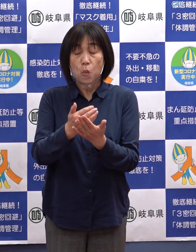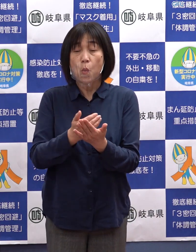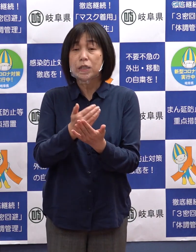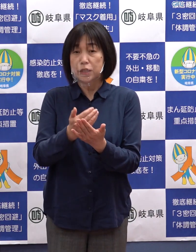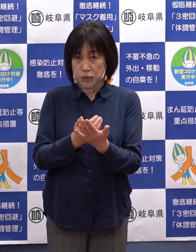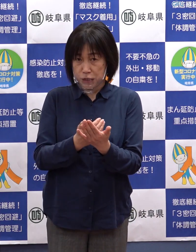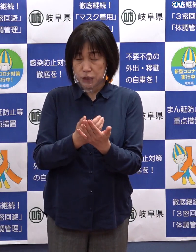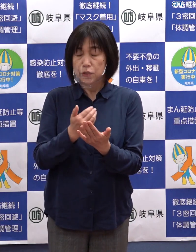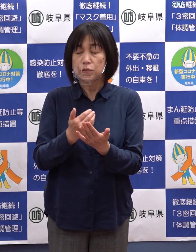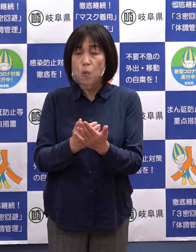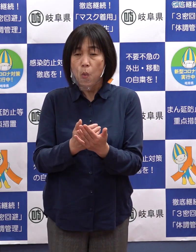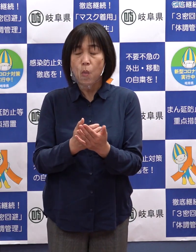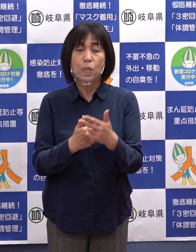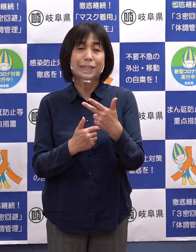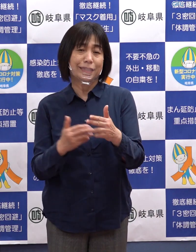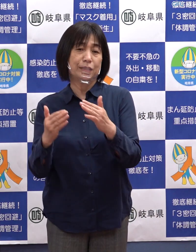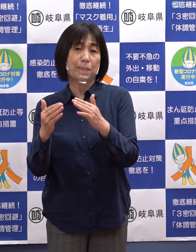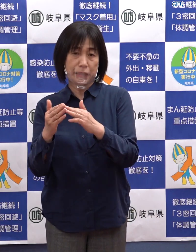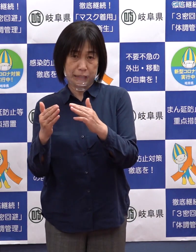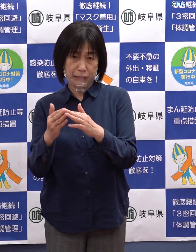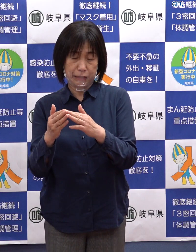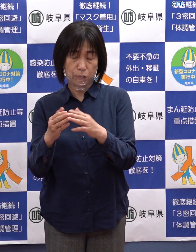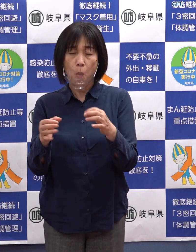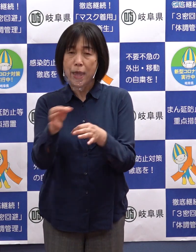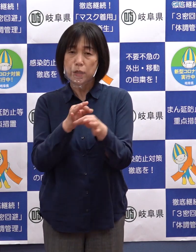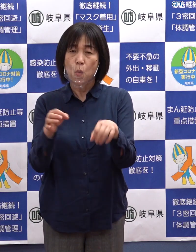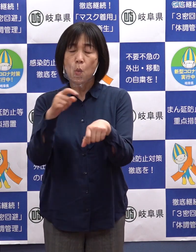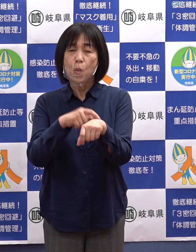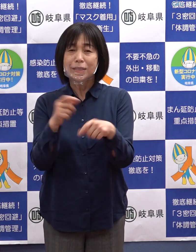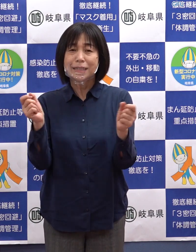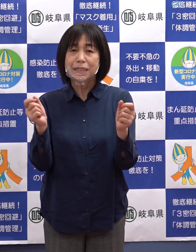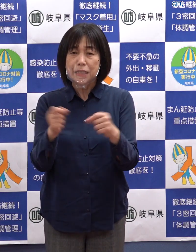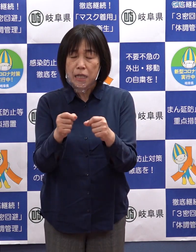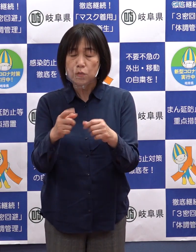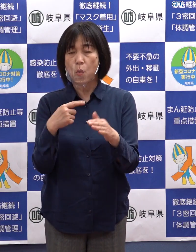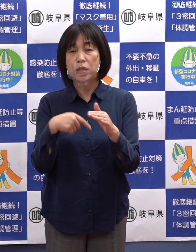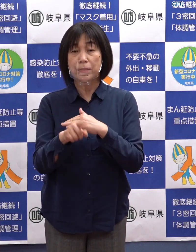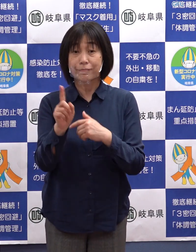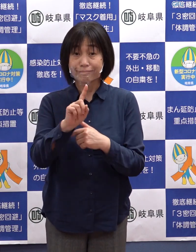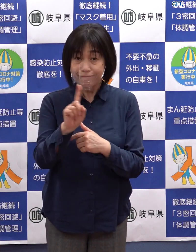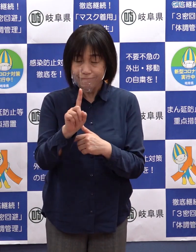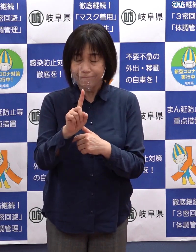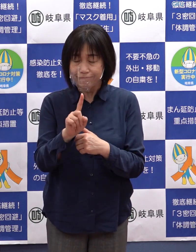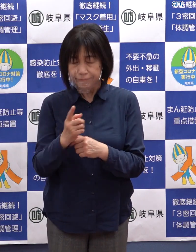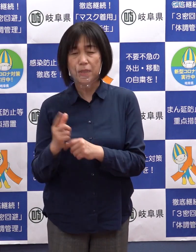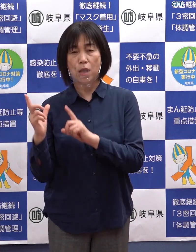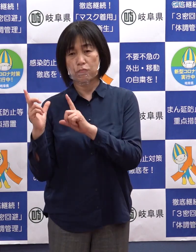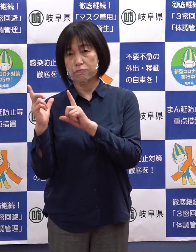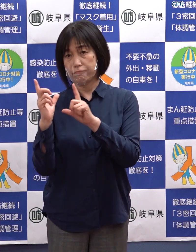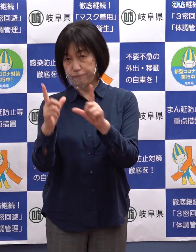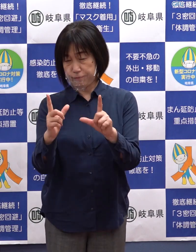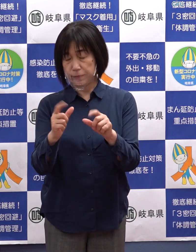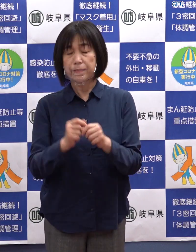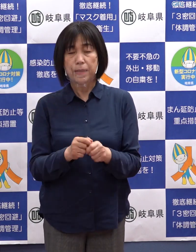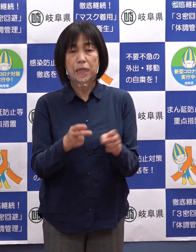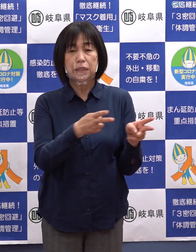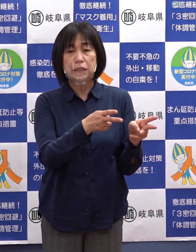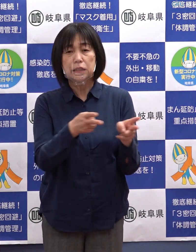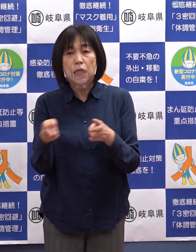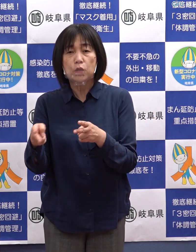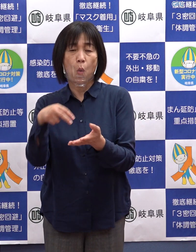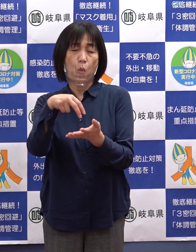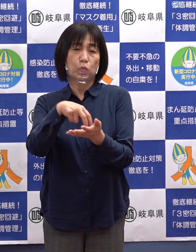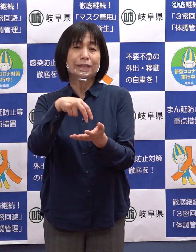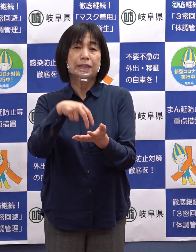要請をすると、はい、でこの意図というのはいかがどういうものなんでしょうか。 制度的に可能